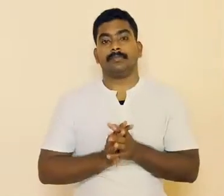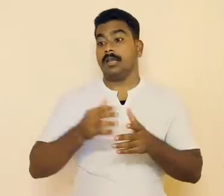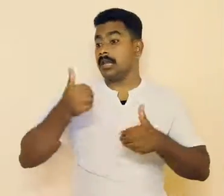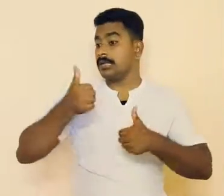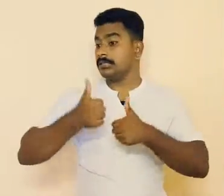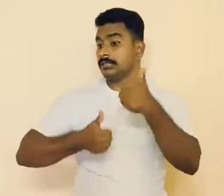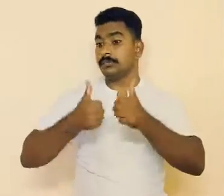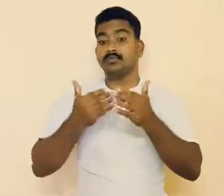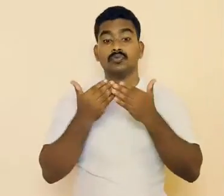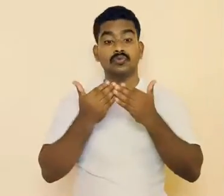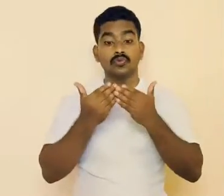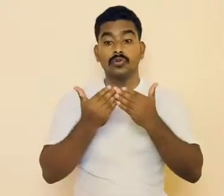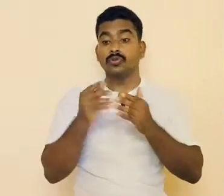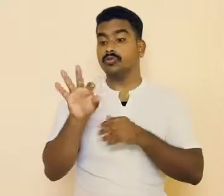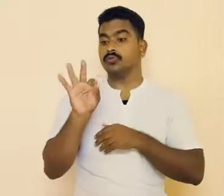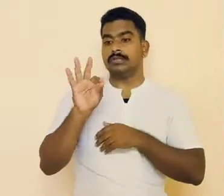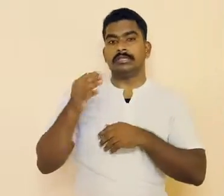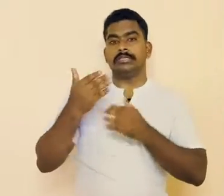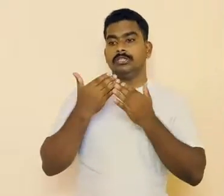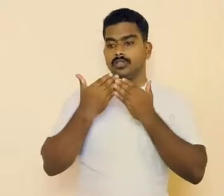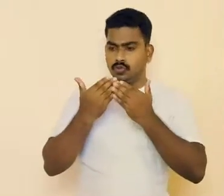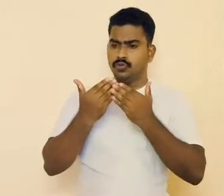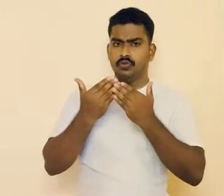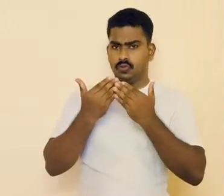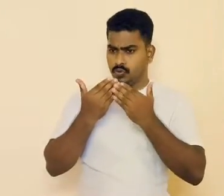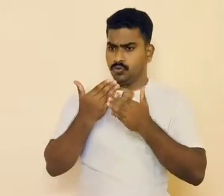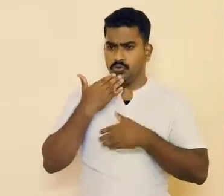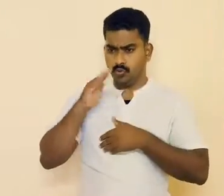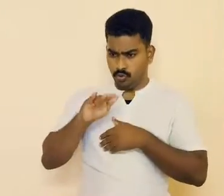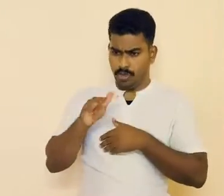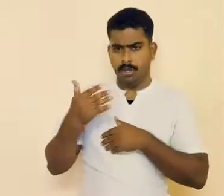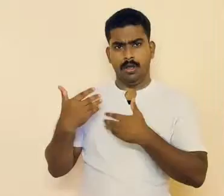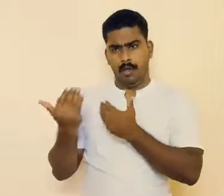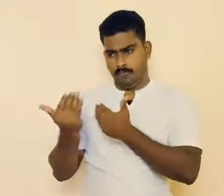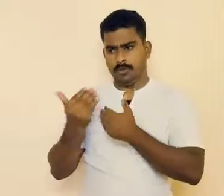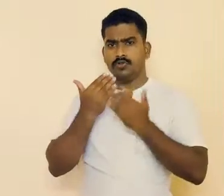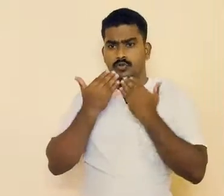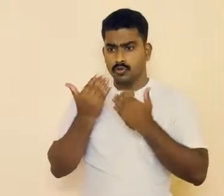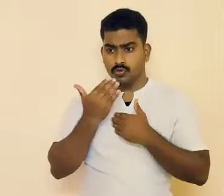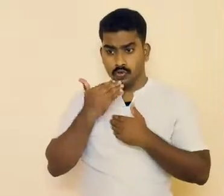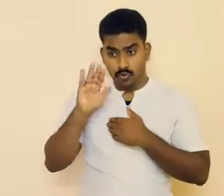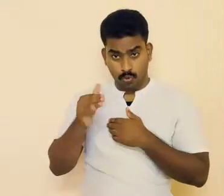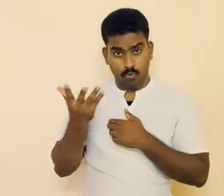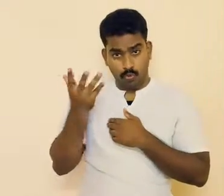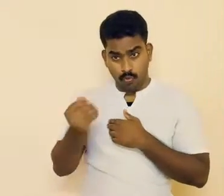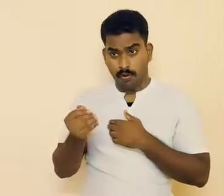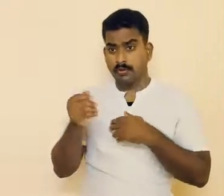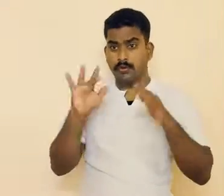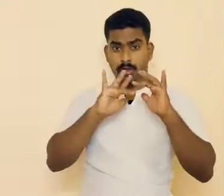കേരള സർവകലാശാല ബിരുദ പരീക്ഷകൾ ജൂൺ 2 മുതൽ നടത്തും.